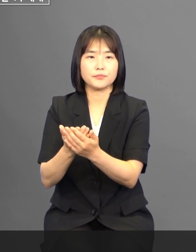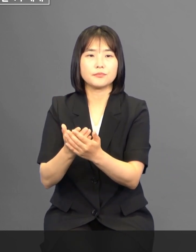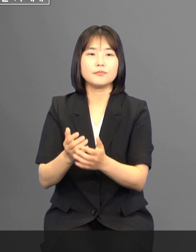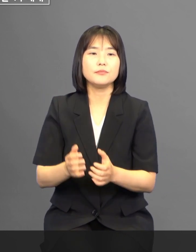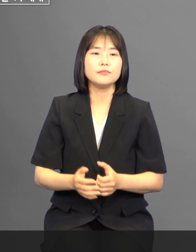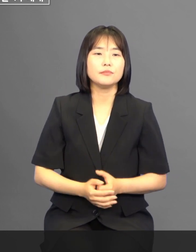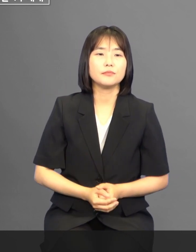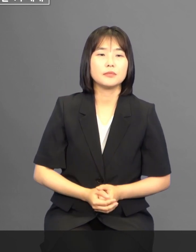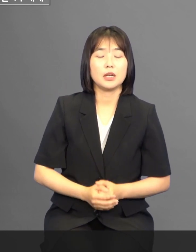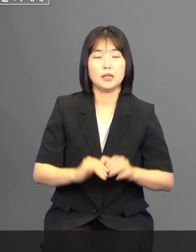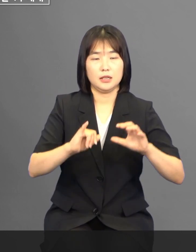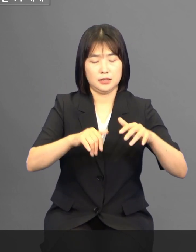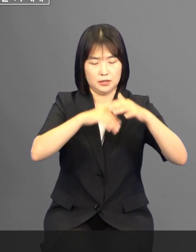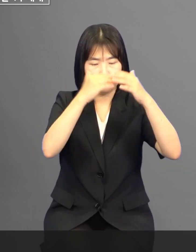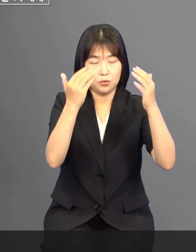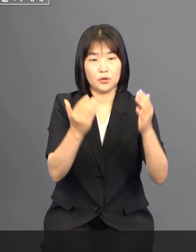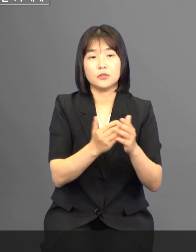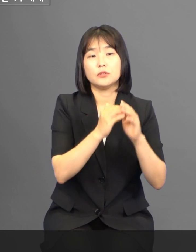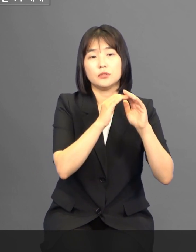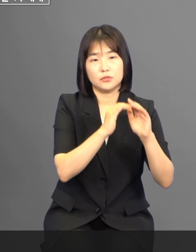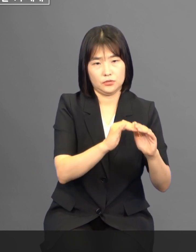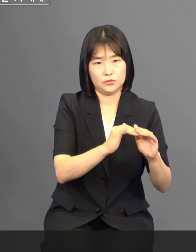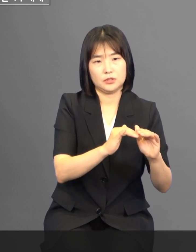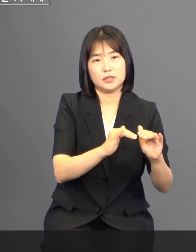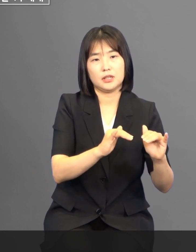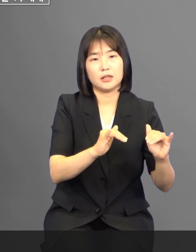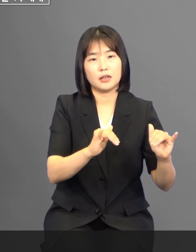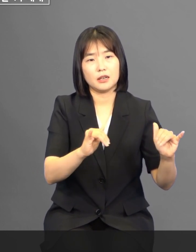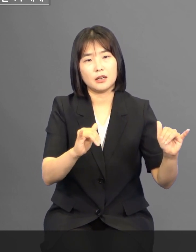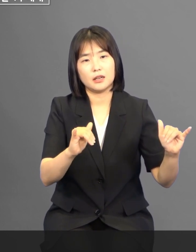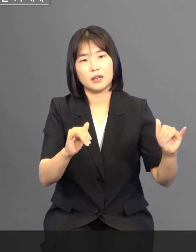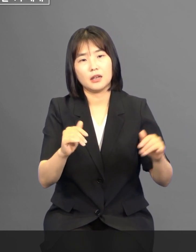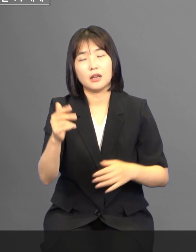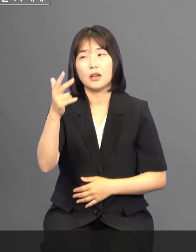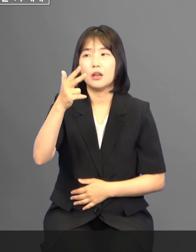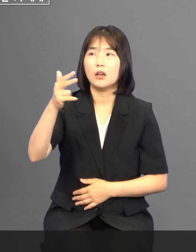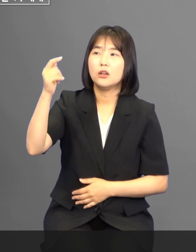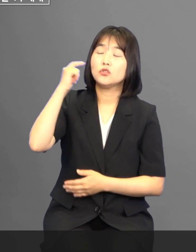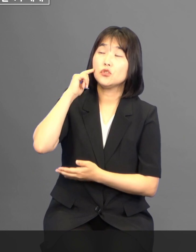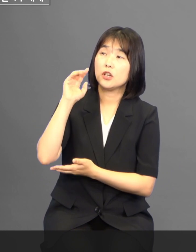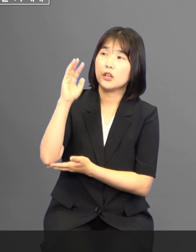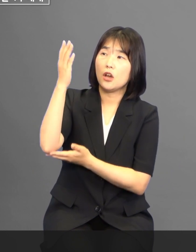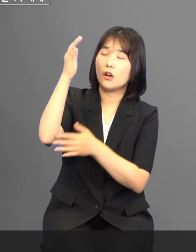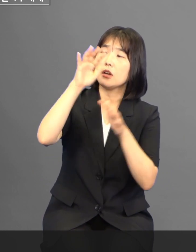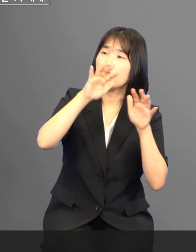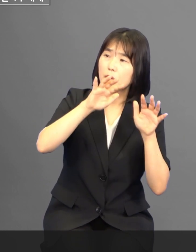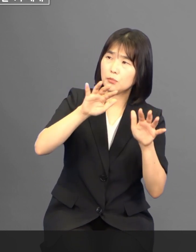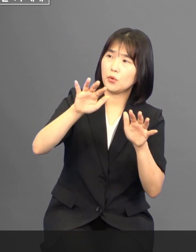하소서. 세상 모든 주님의 영광 보기를 원합니다.